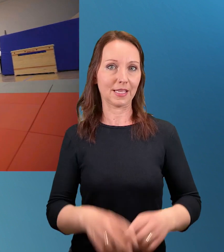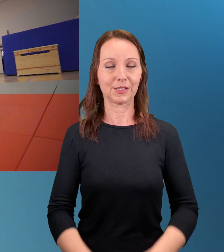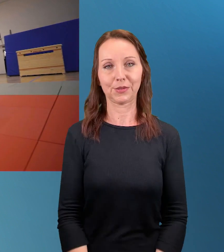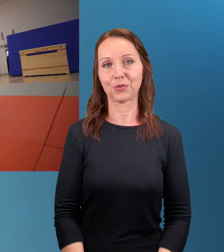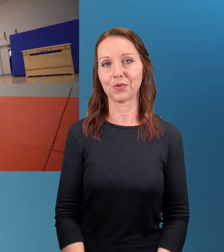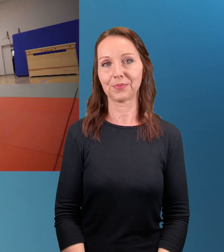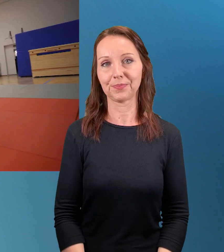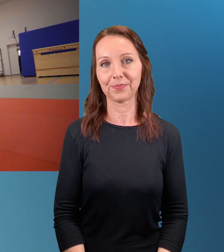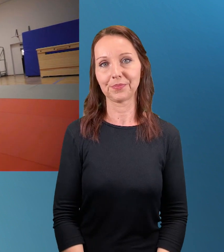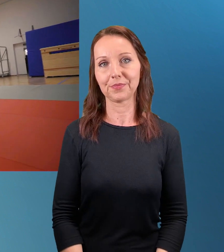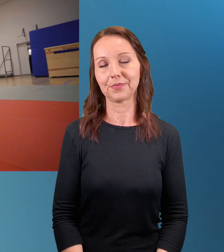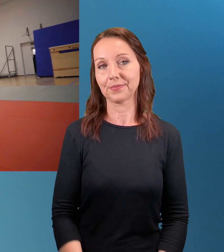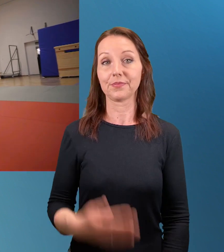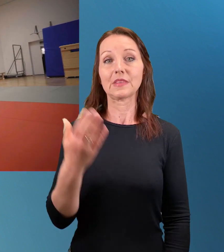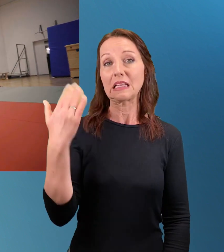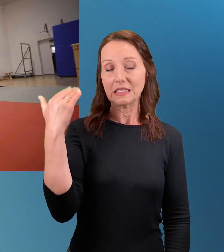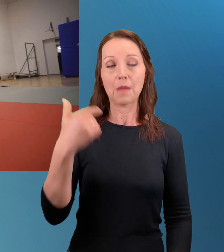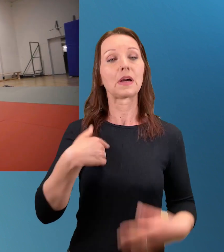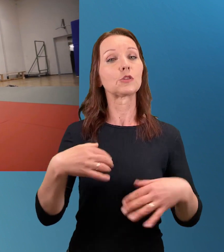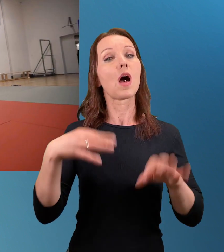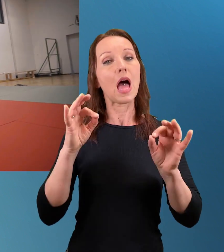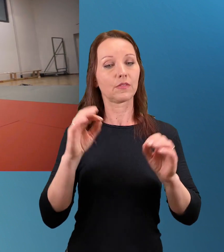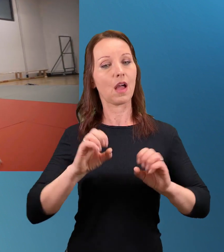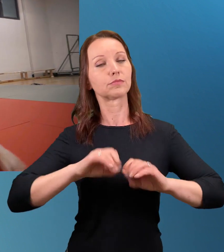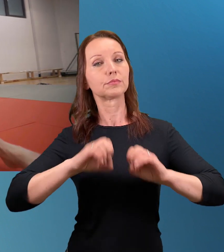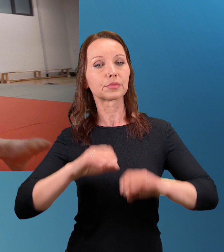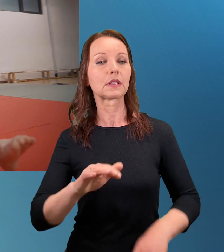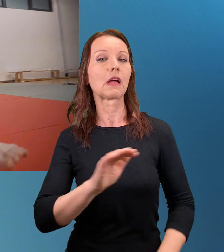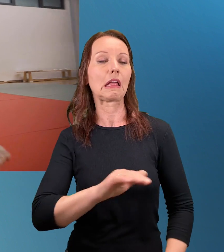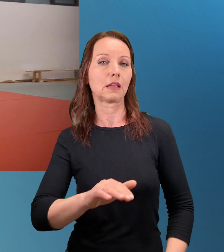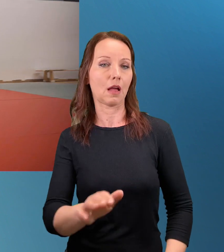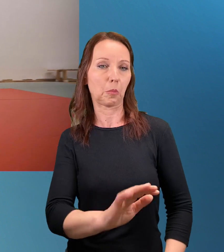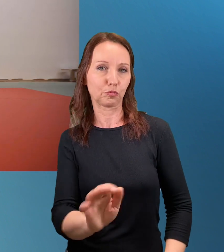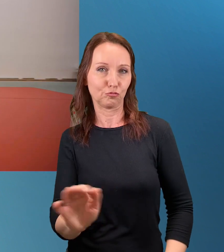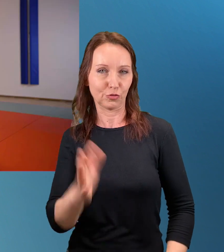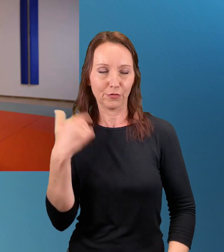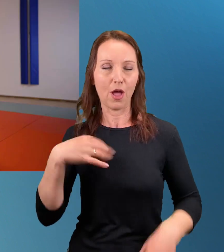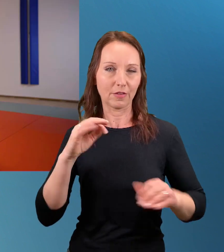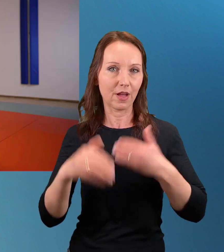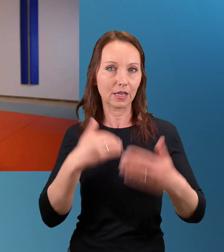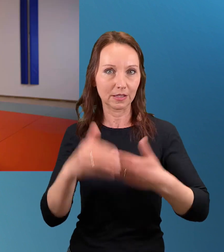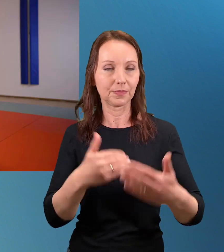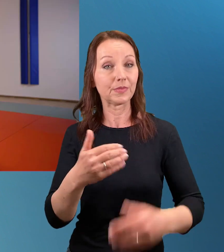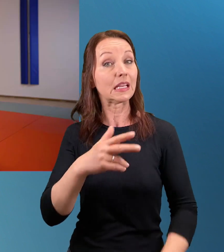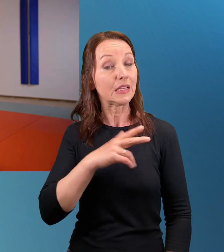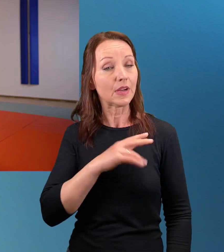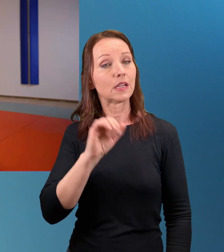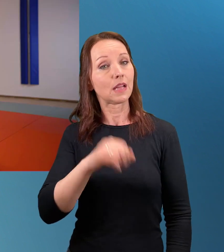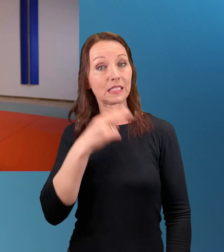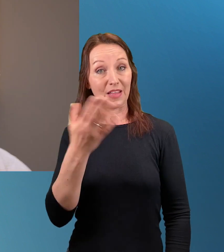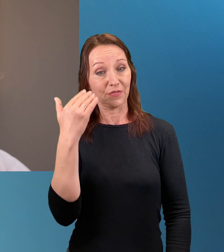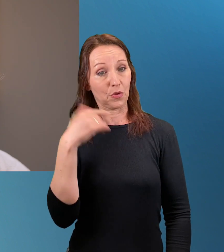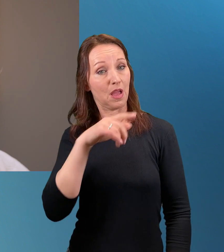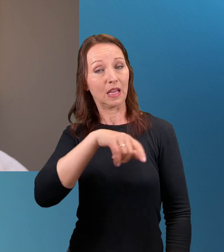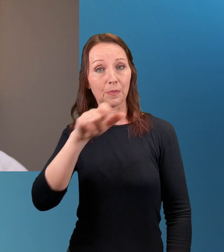Damals, wir haben mit Kindern angefangen, war es wirklich, dass man sagen kann, diese Menschen,